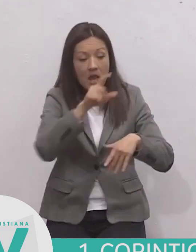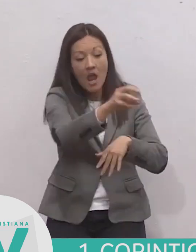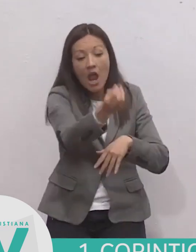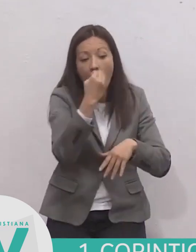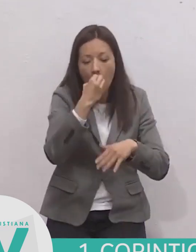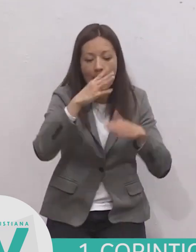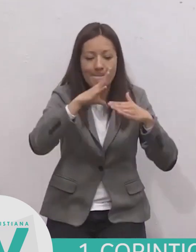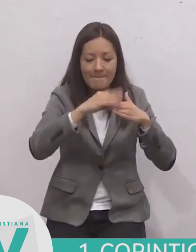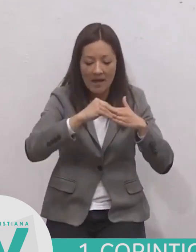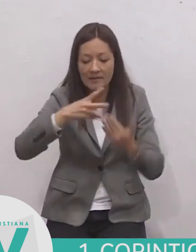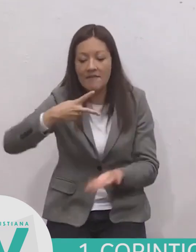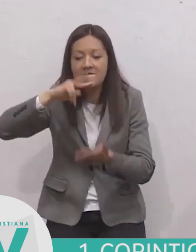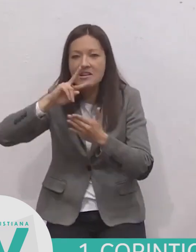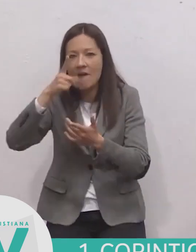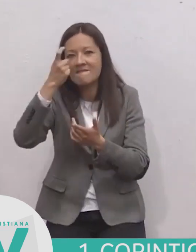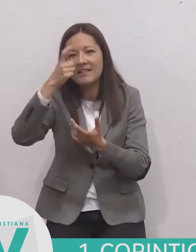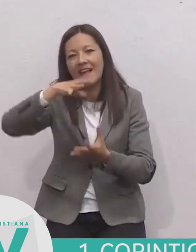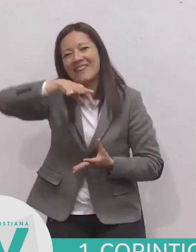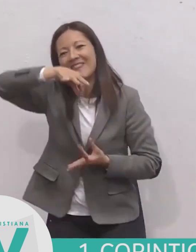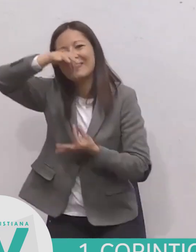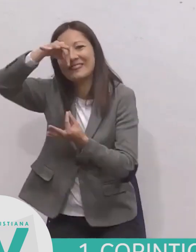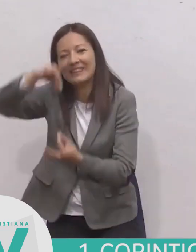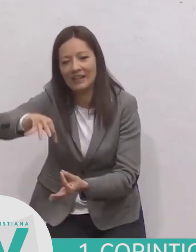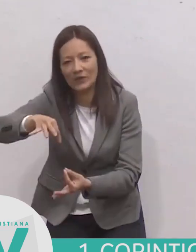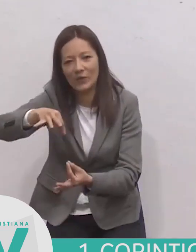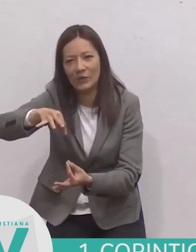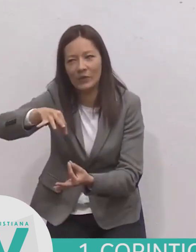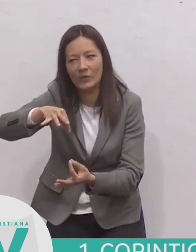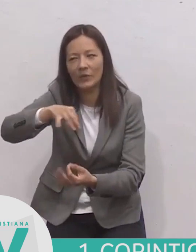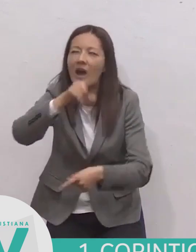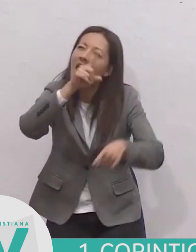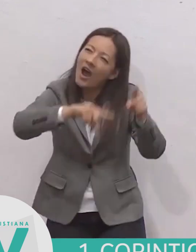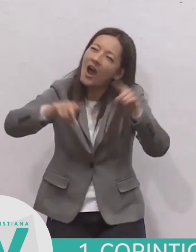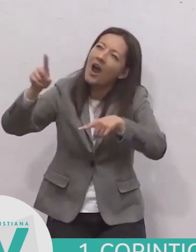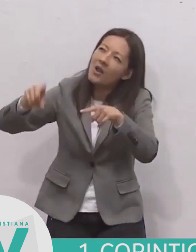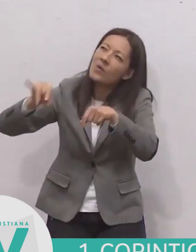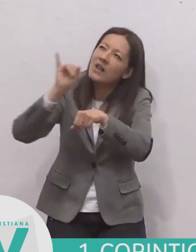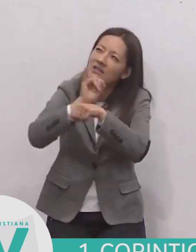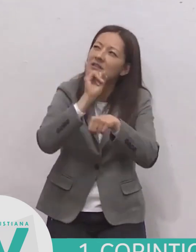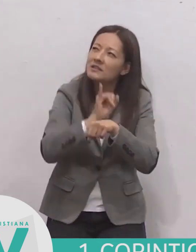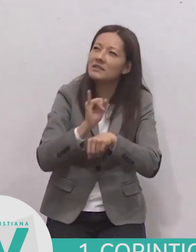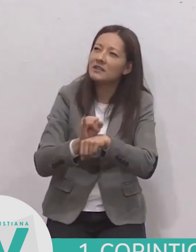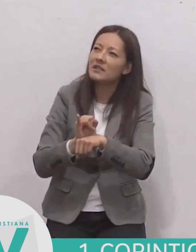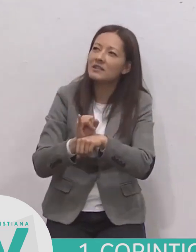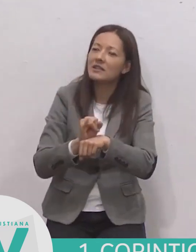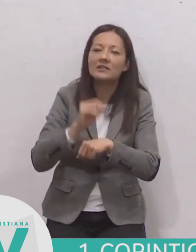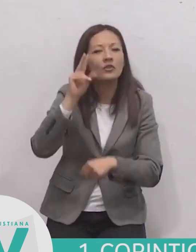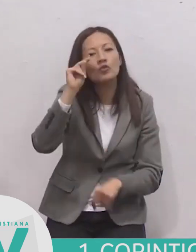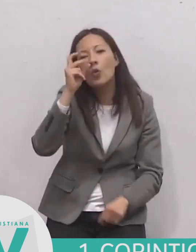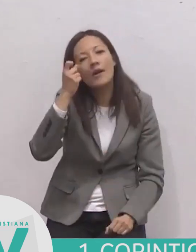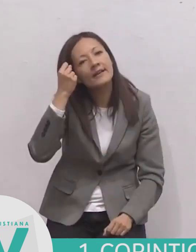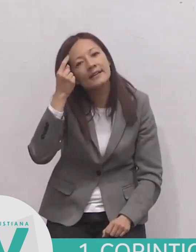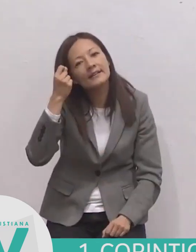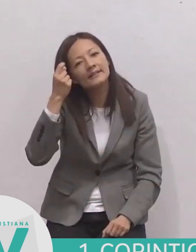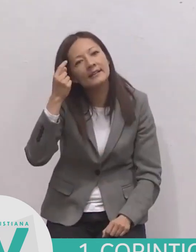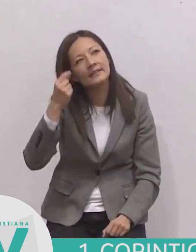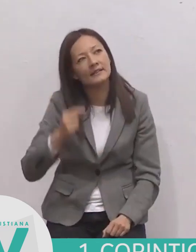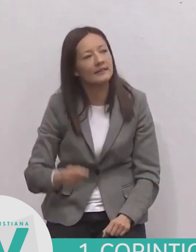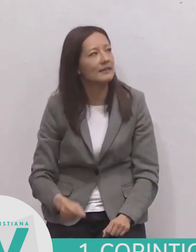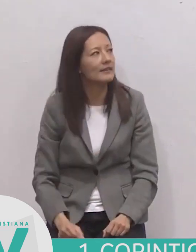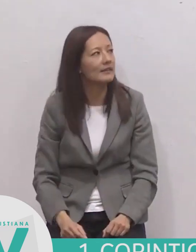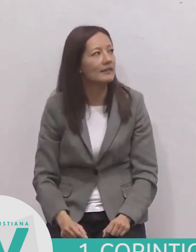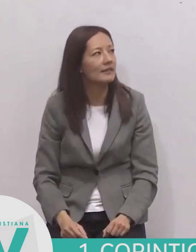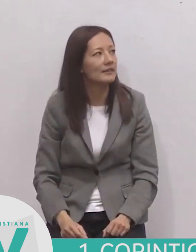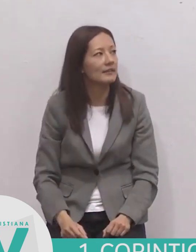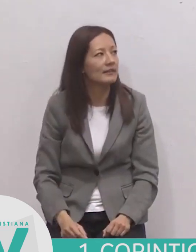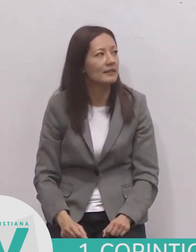del Señor indignamente, ¿saben qué dicen en algunas iglesias? Que es los que no entienden que son los que, no, los que